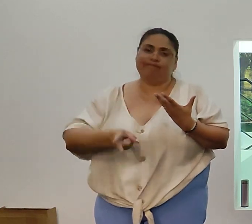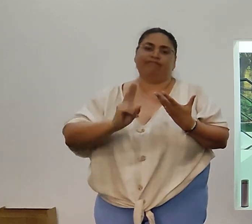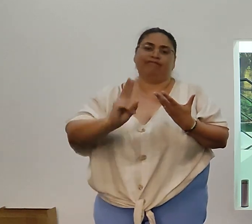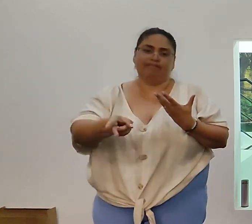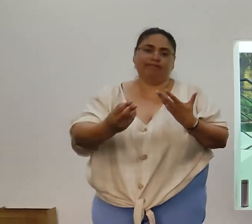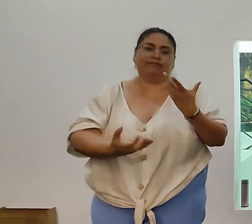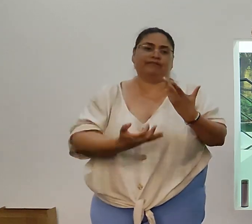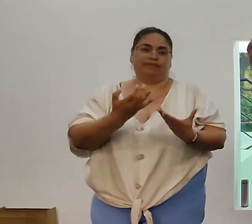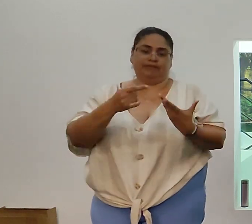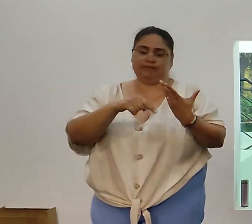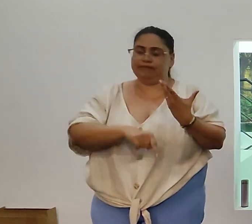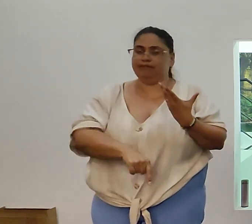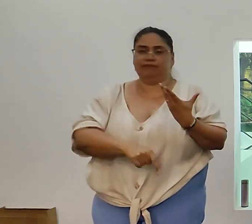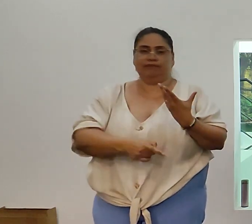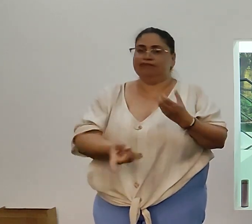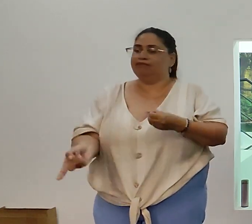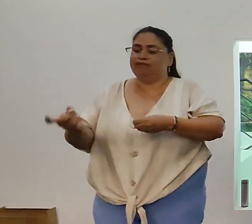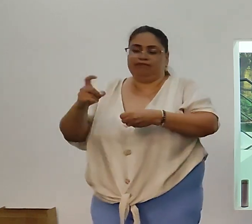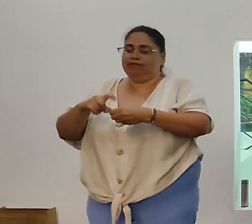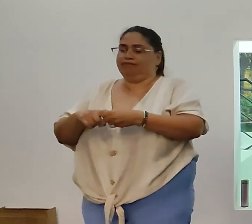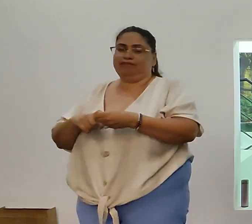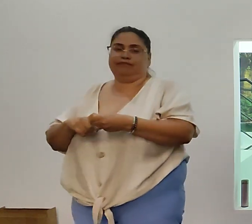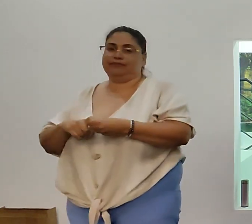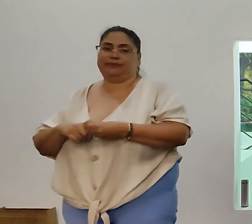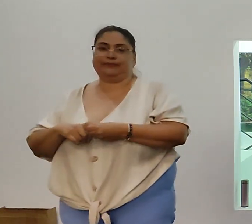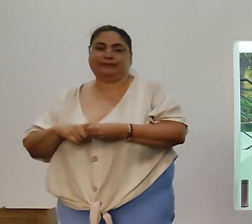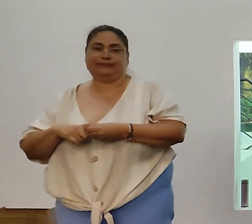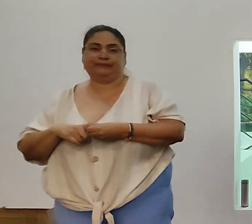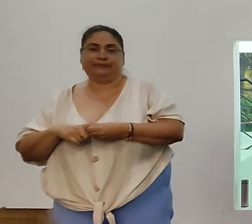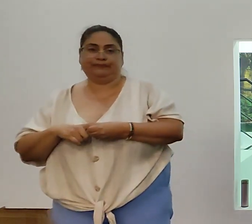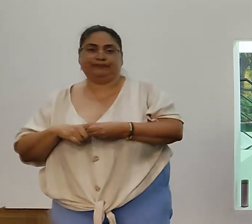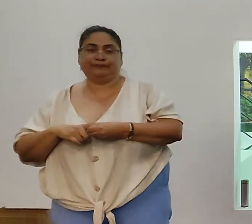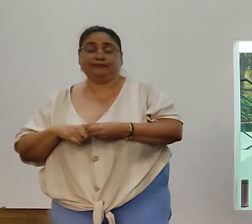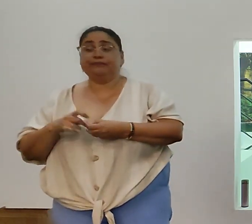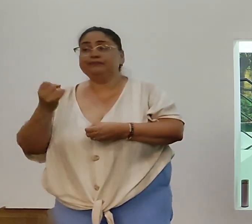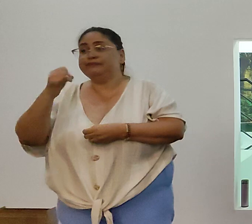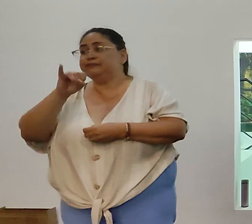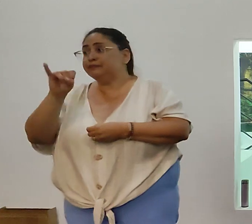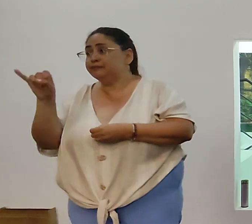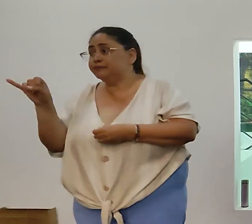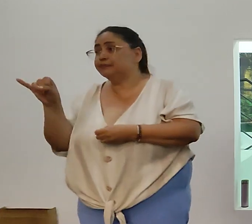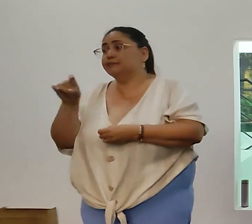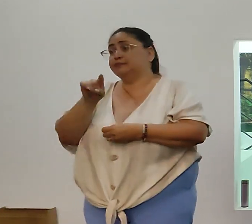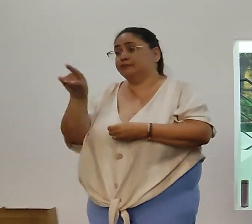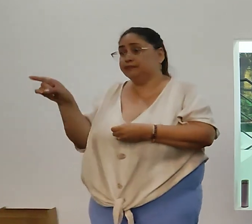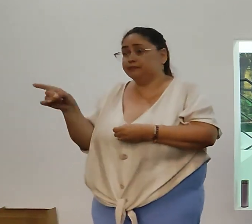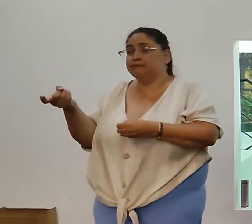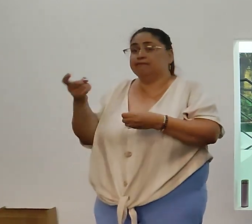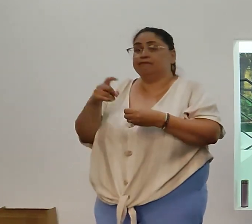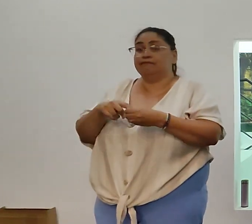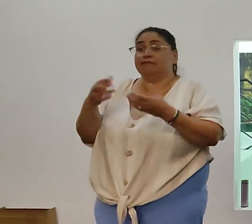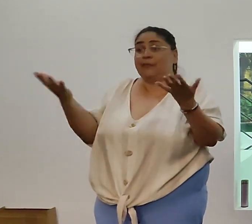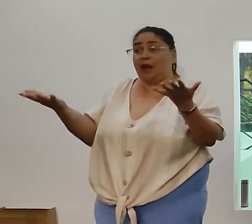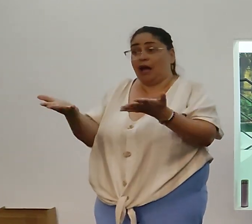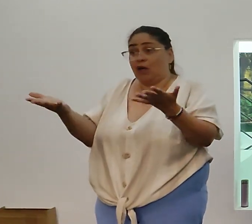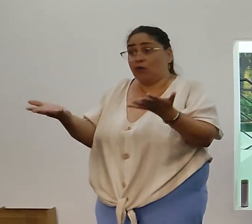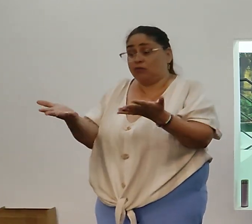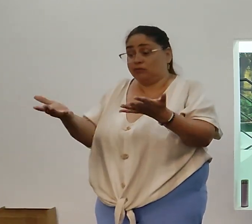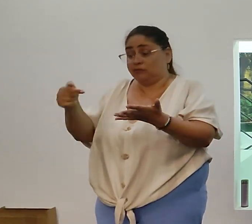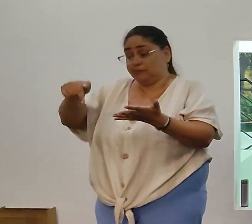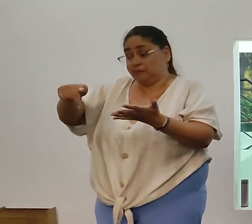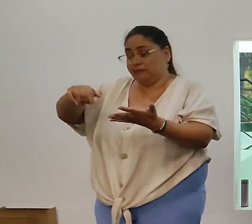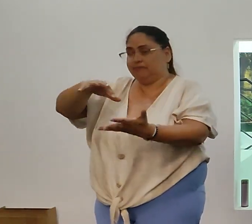infinito e não tem mais o que ser feito. Se há algo a ser feito, é quando nós estamos aqui nessa